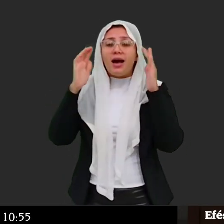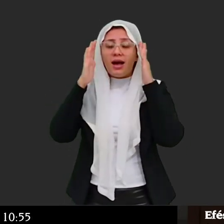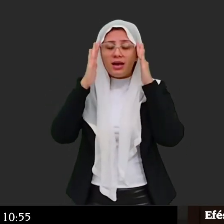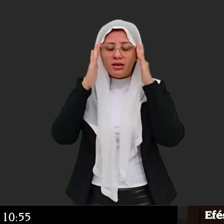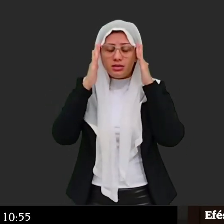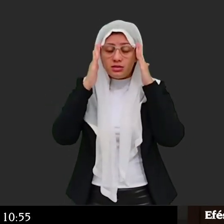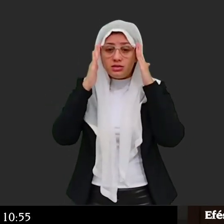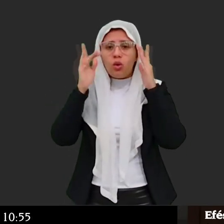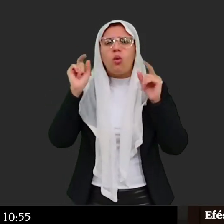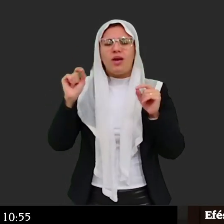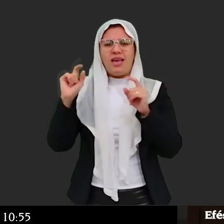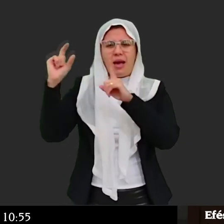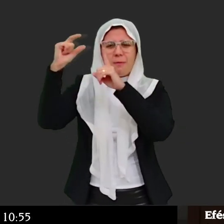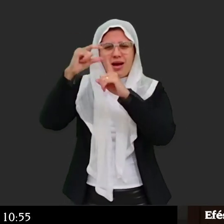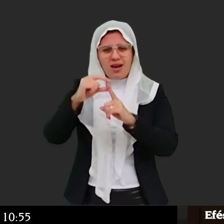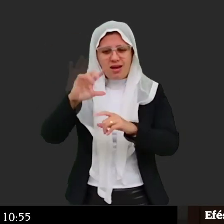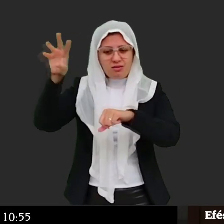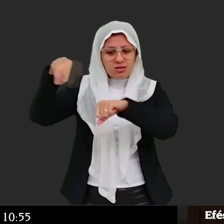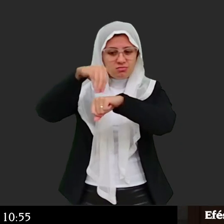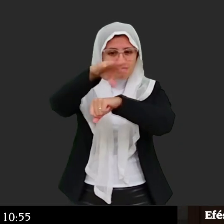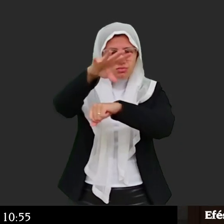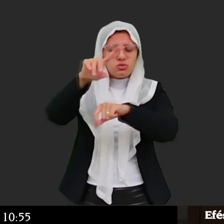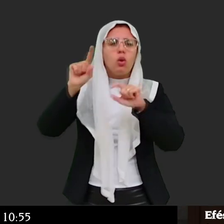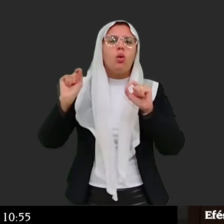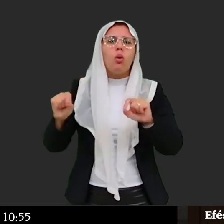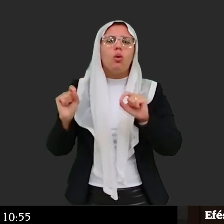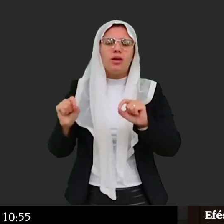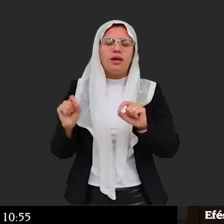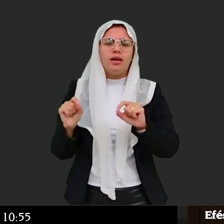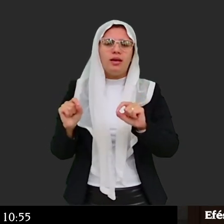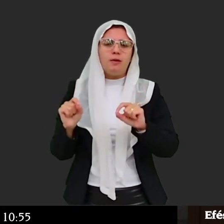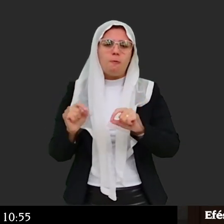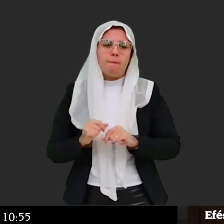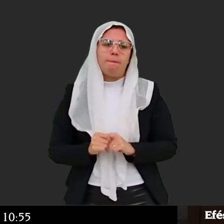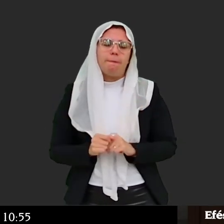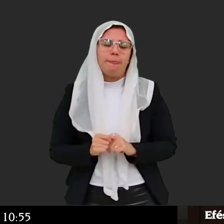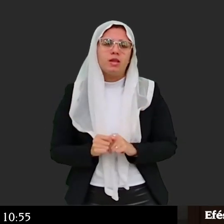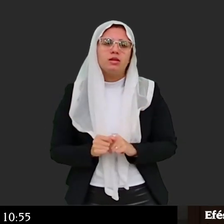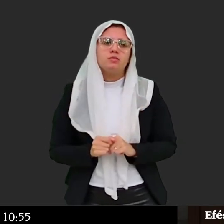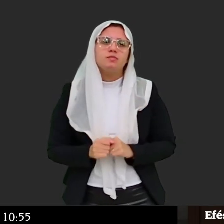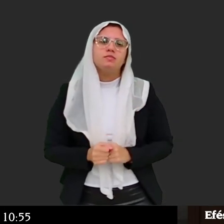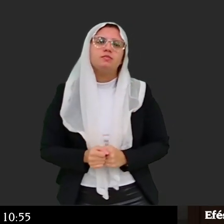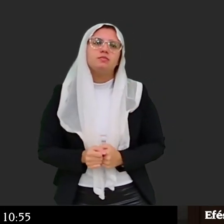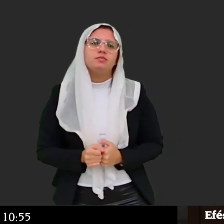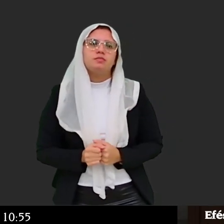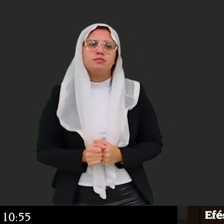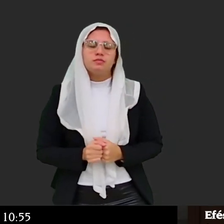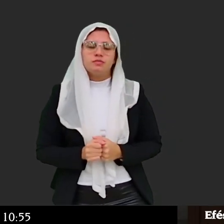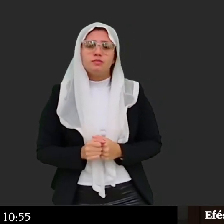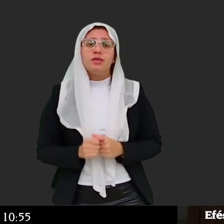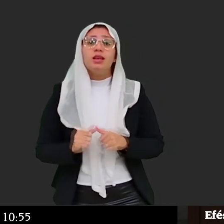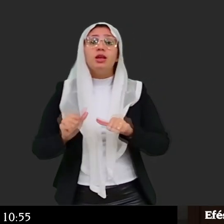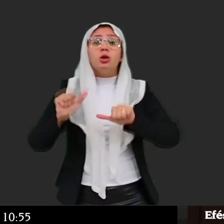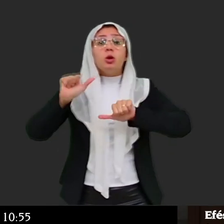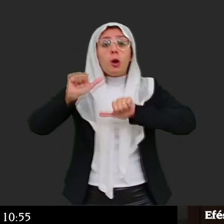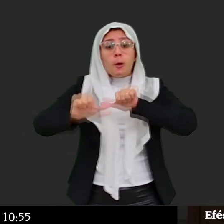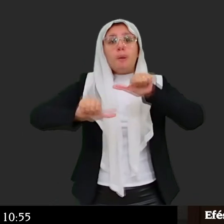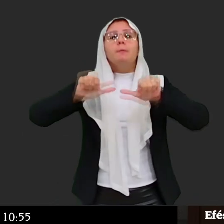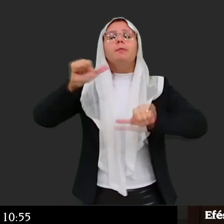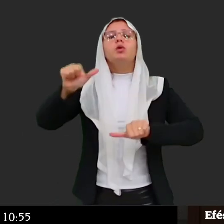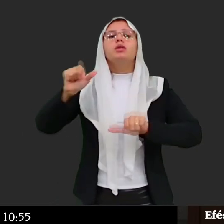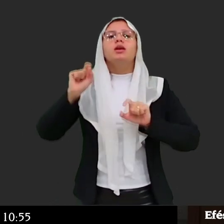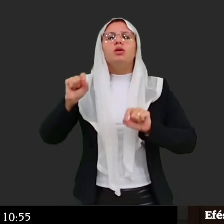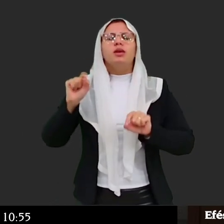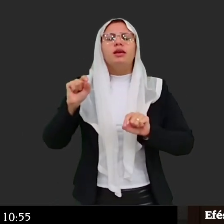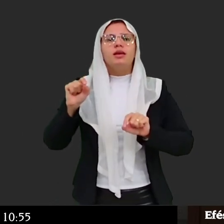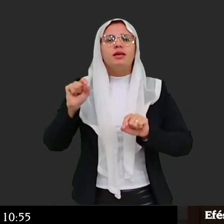finalidade da palavra nesta manhã. Renovar, irmãos, o nosso sentido no